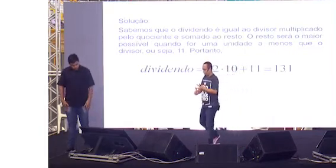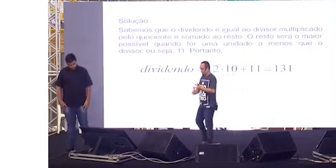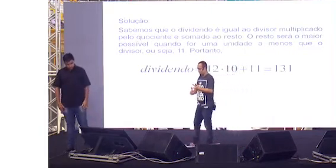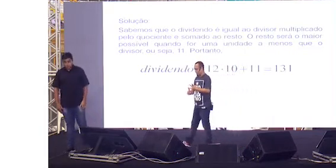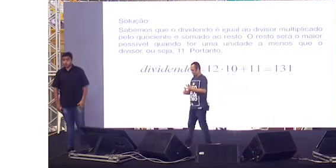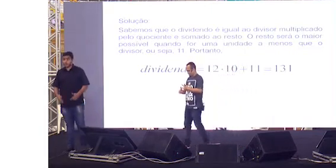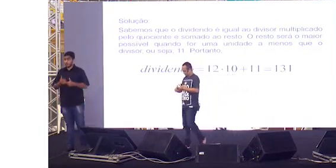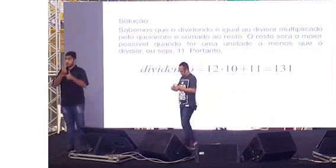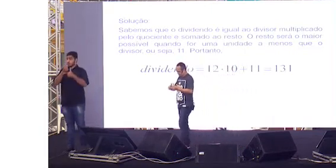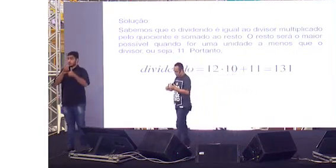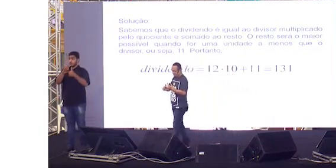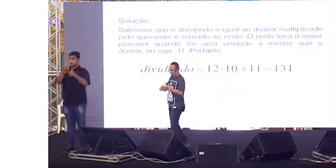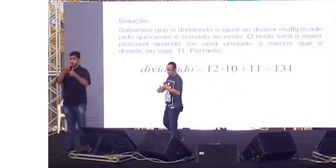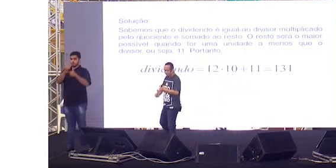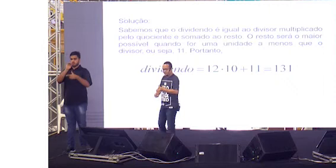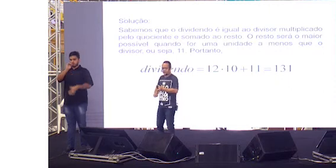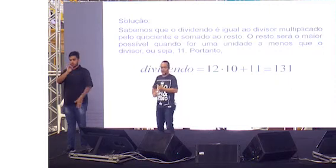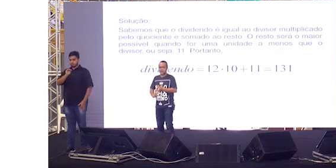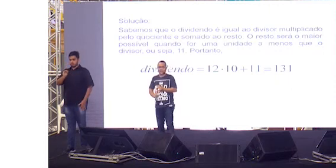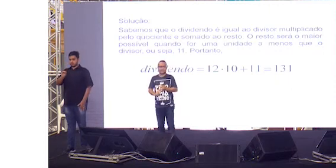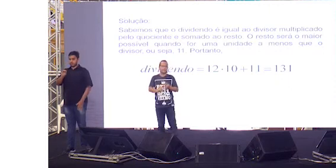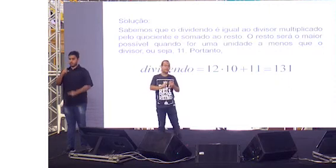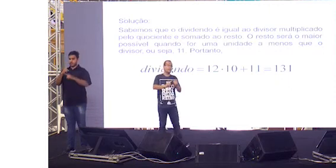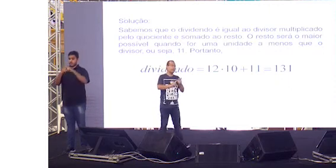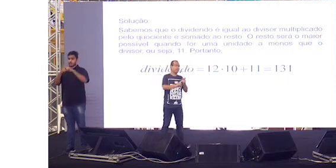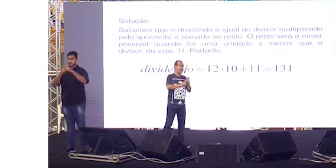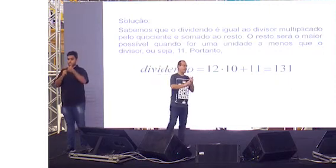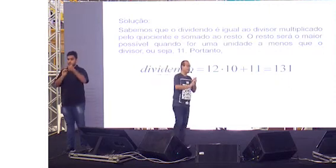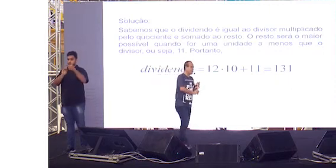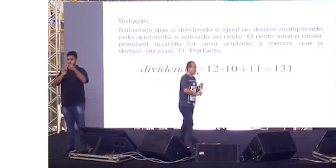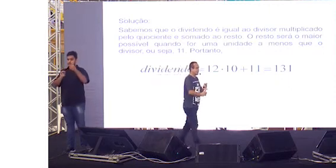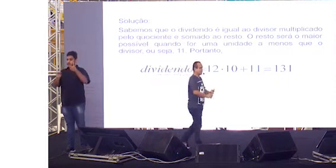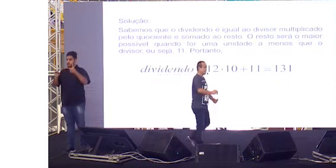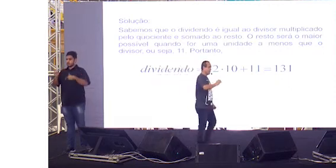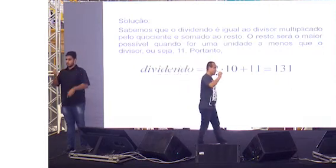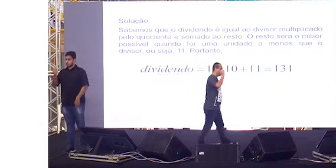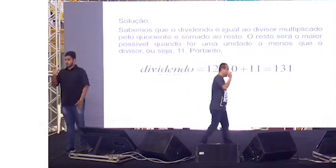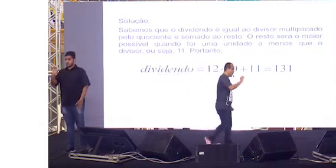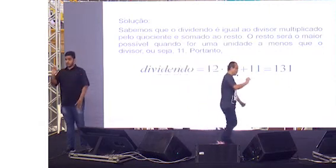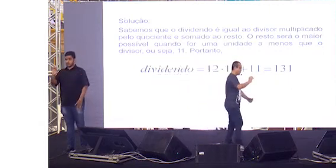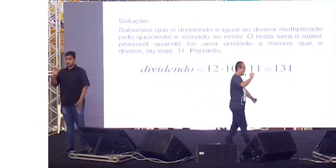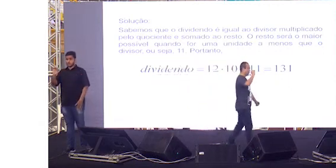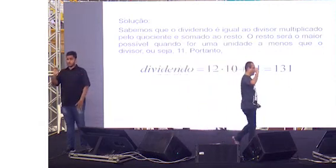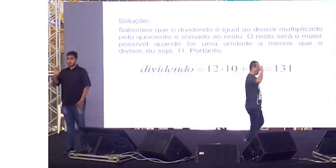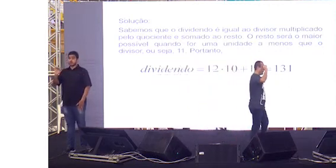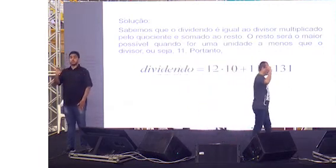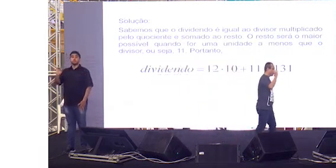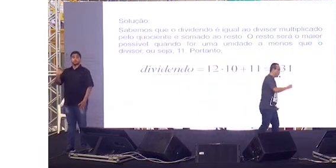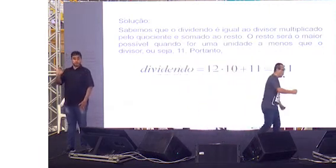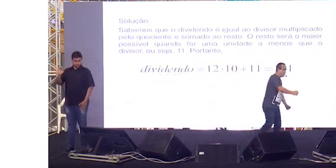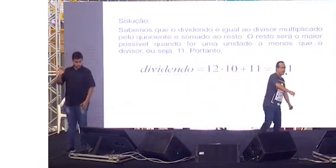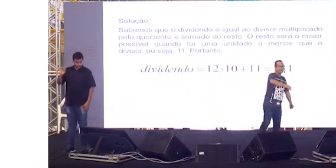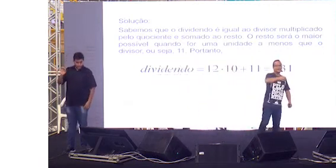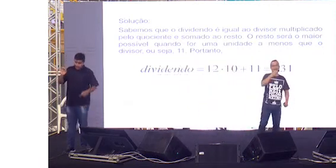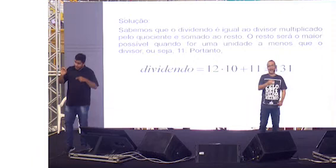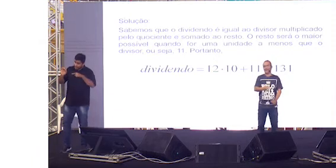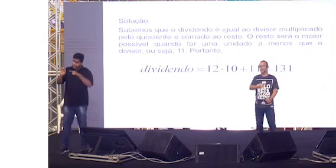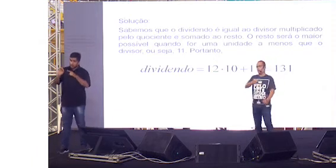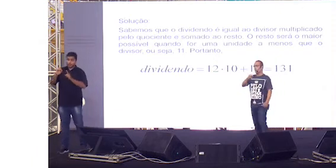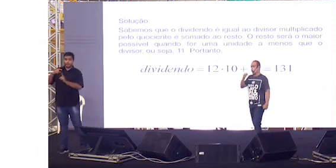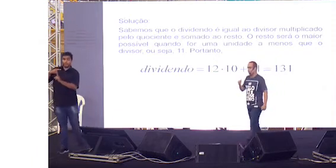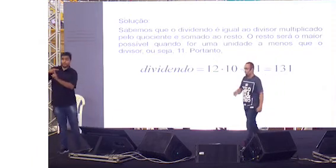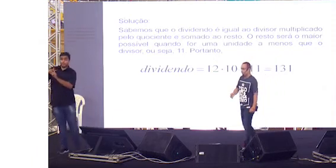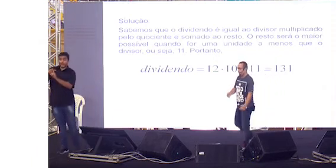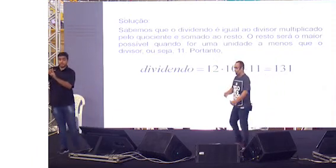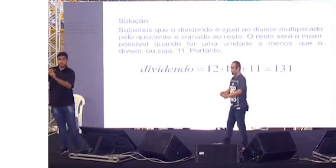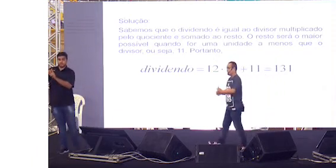a 12 vezes 10 mais 11. 12 é o divisor, 10